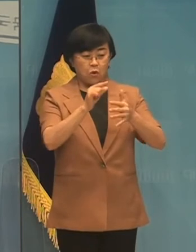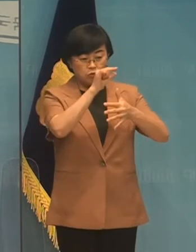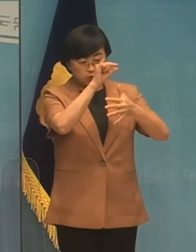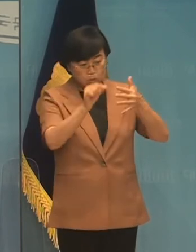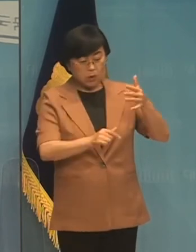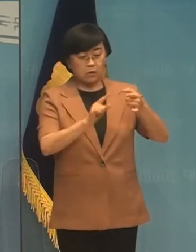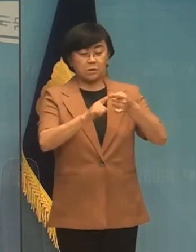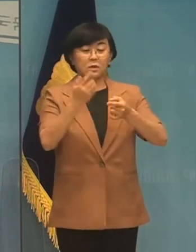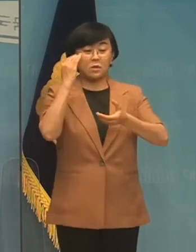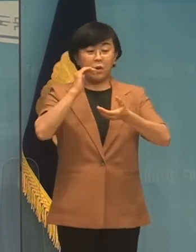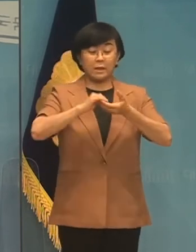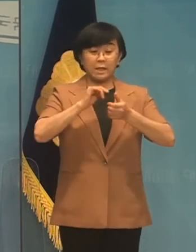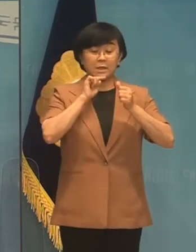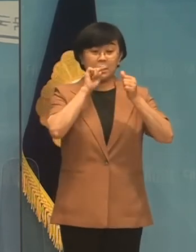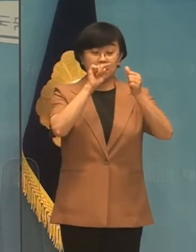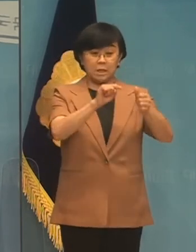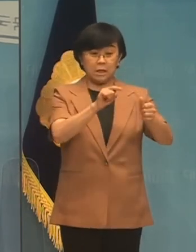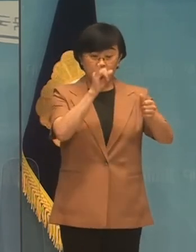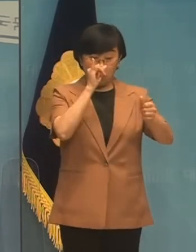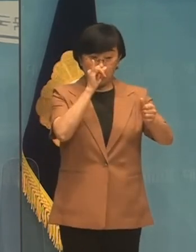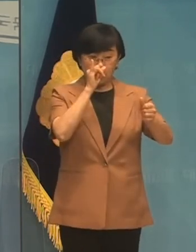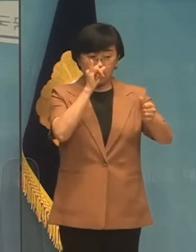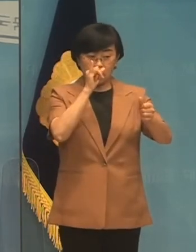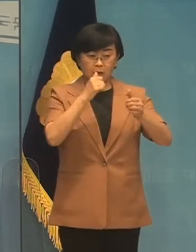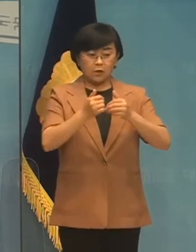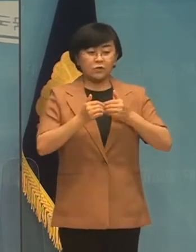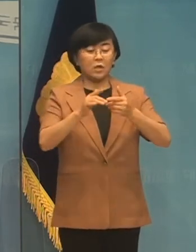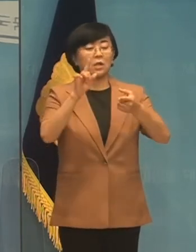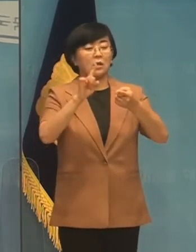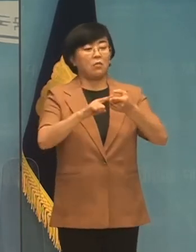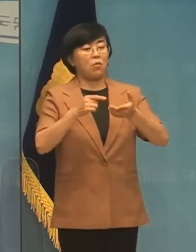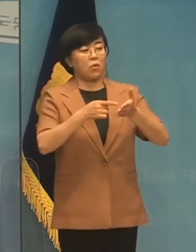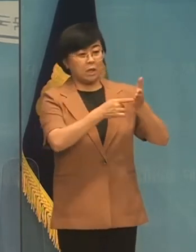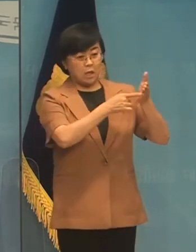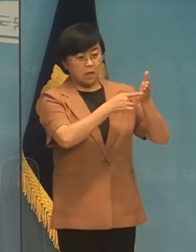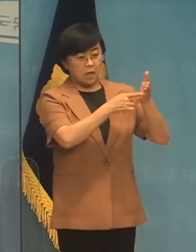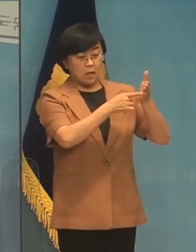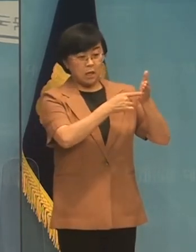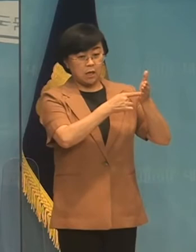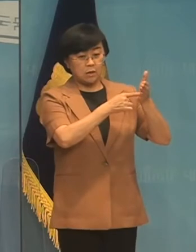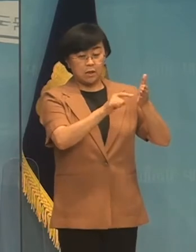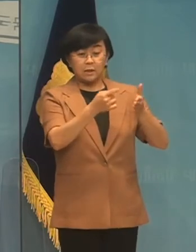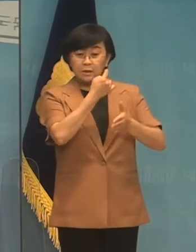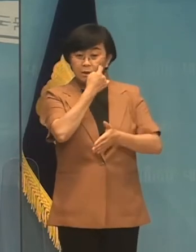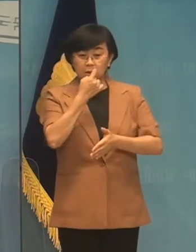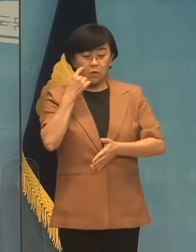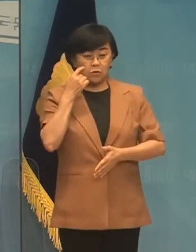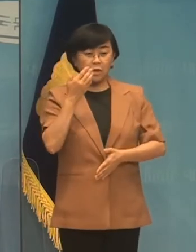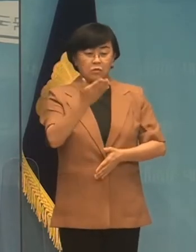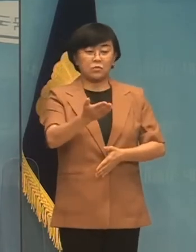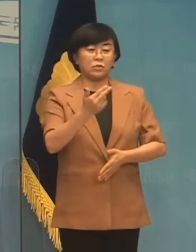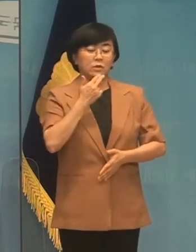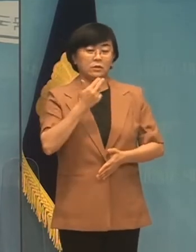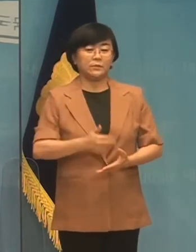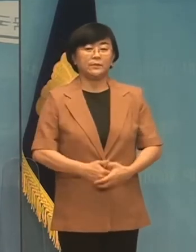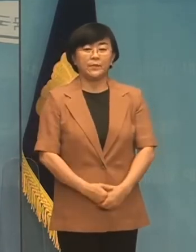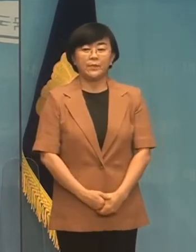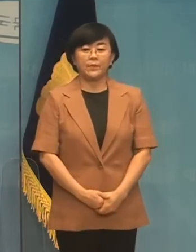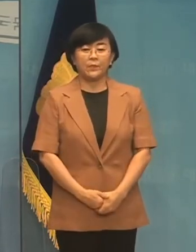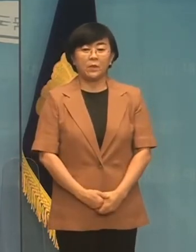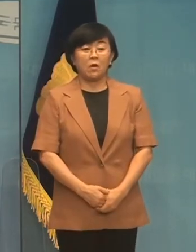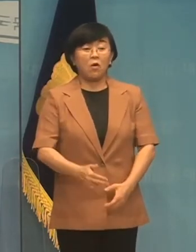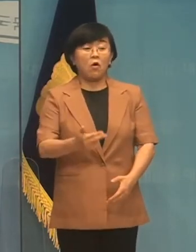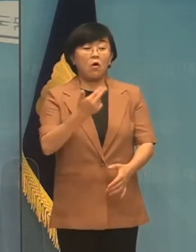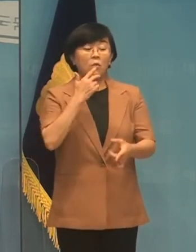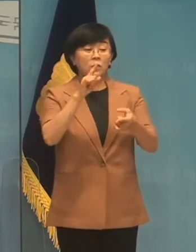어디에서도 청와대의 지시를 받았다거나 수사 진행 상황을 보고했다는 그 어떠한 증거도 제시하지 못했습니다.